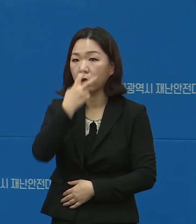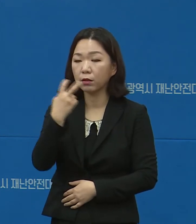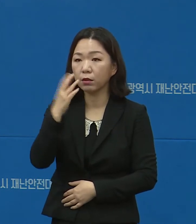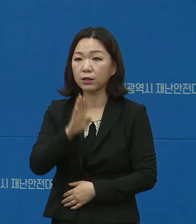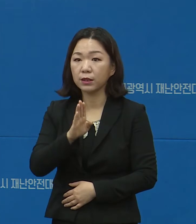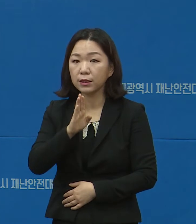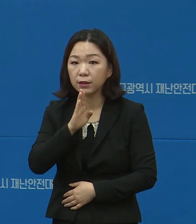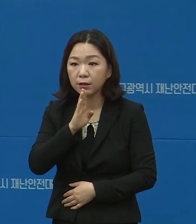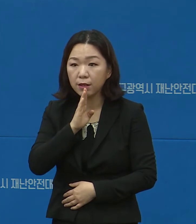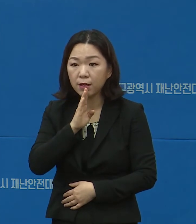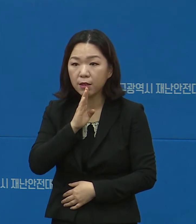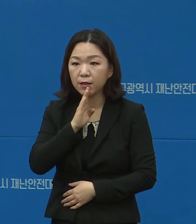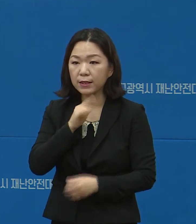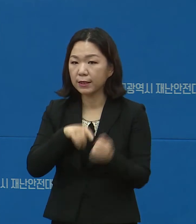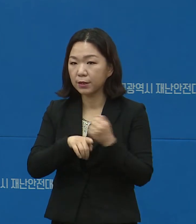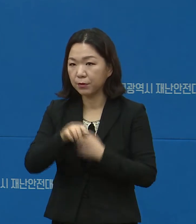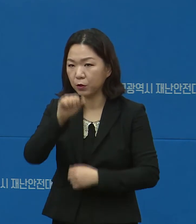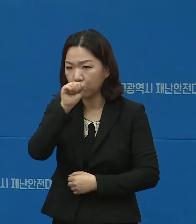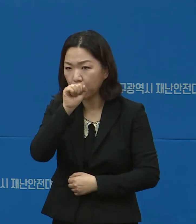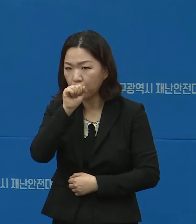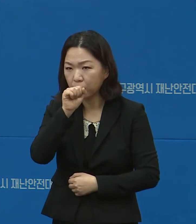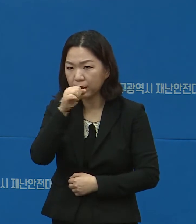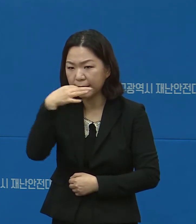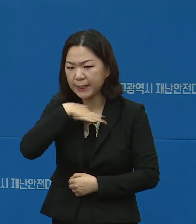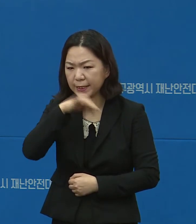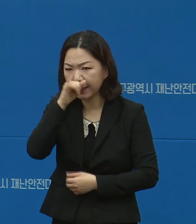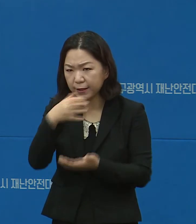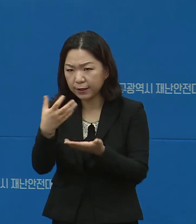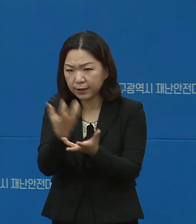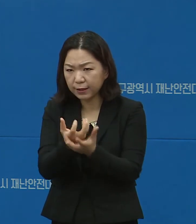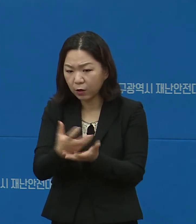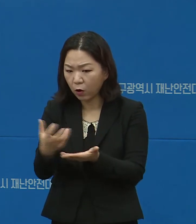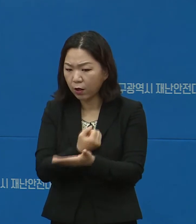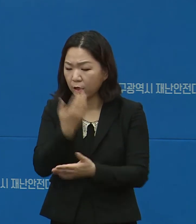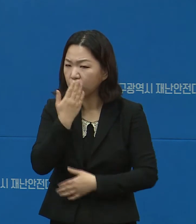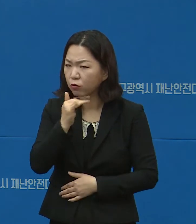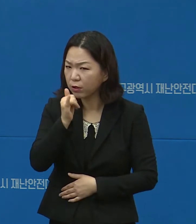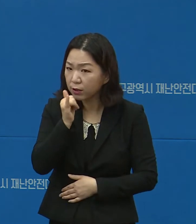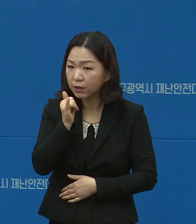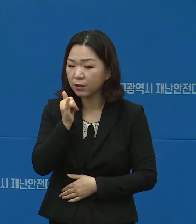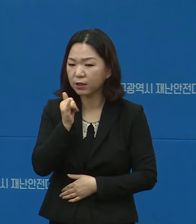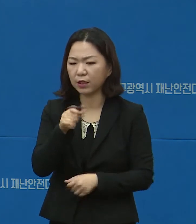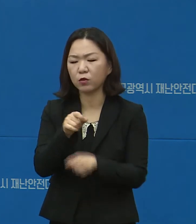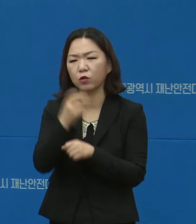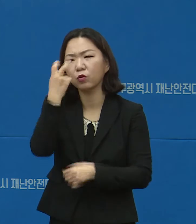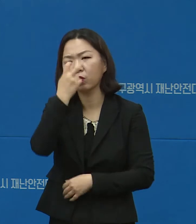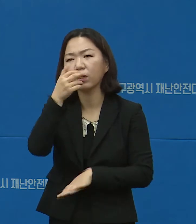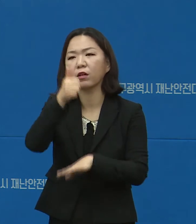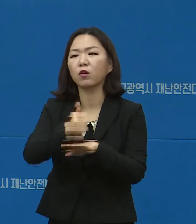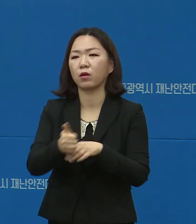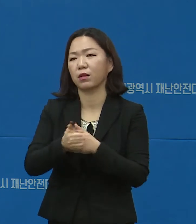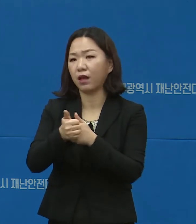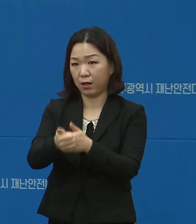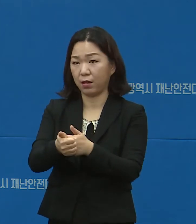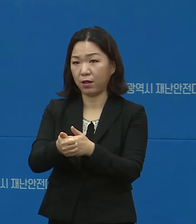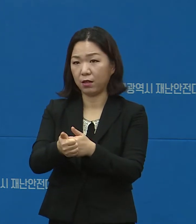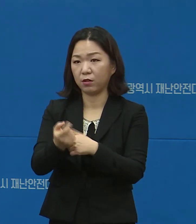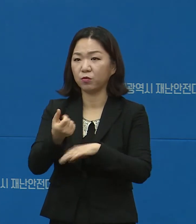실질적인 자료들을 확보할 수 있을지 이 부분들은 행정조사를 해봐야 알 것 같습니다.